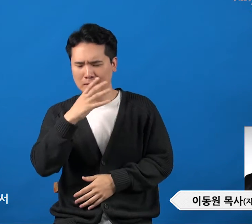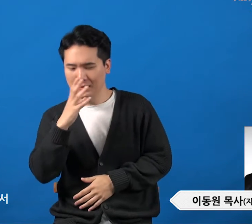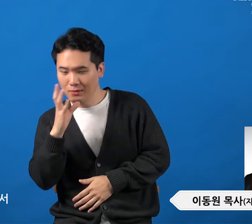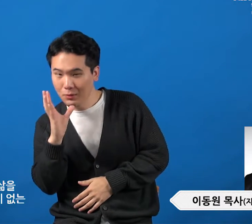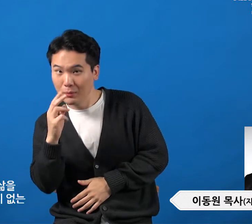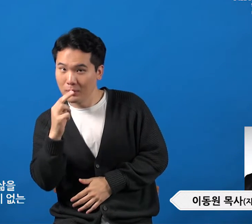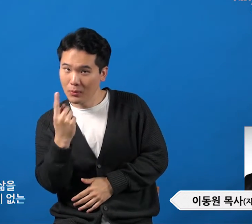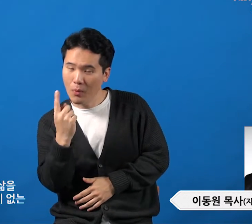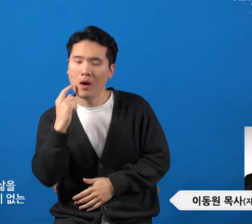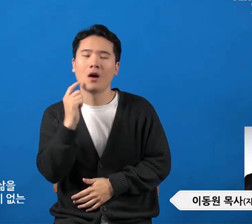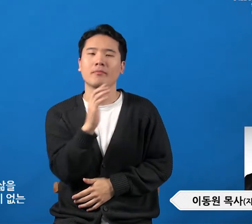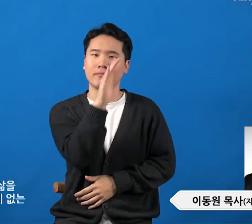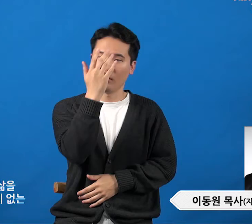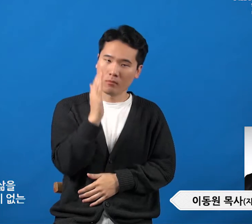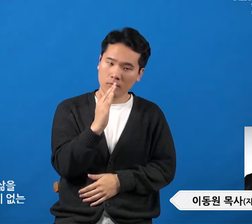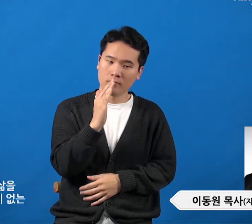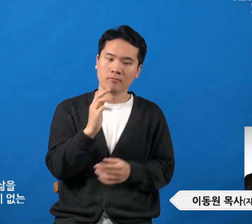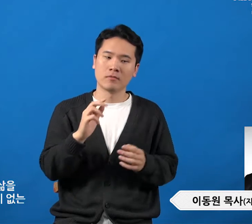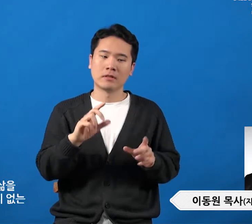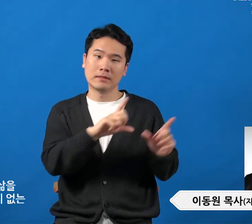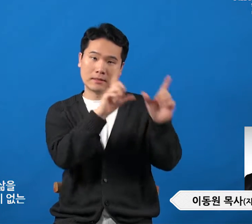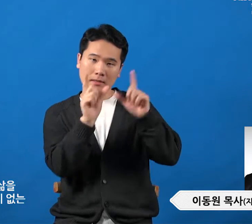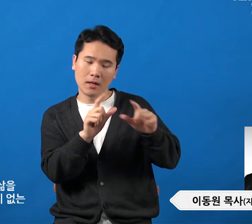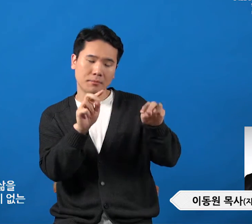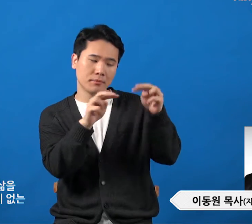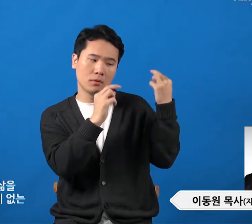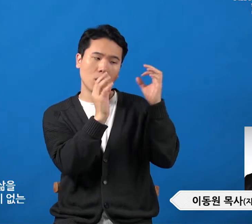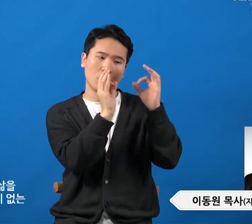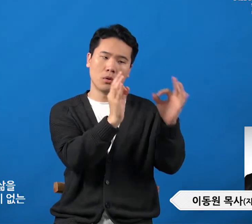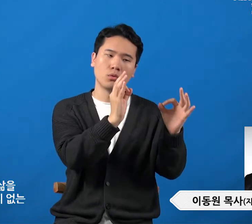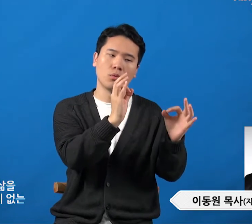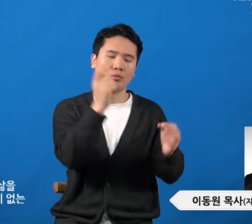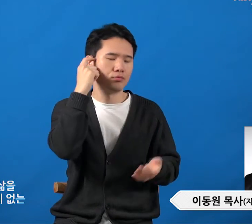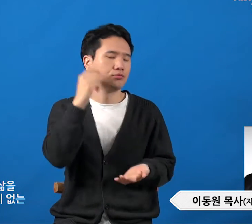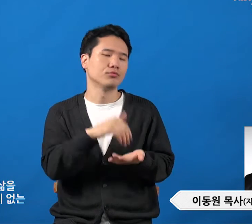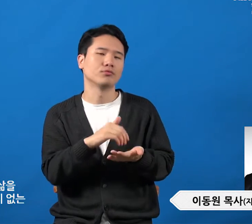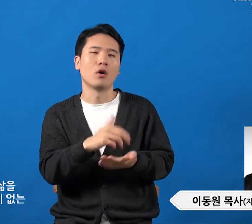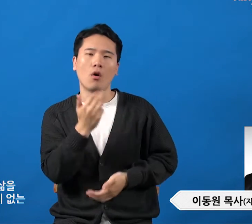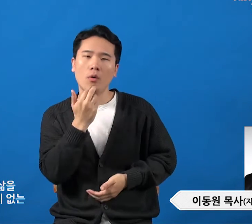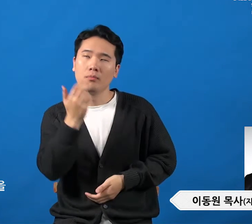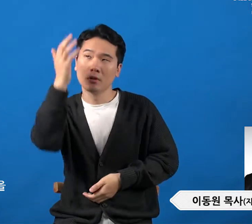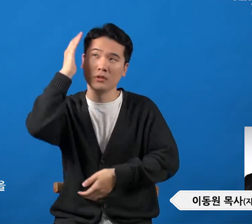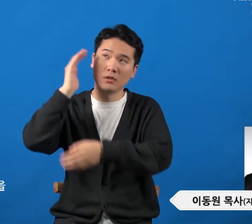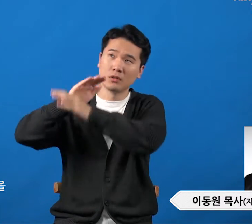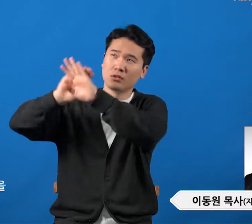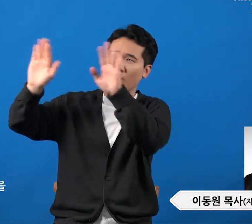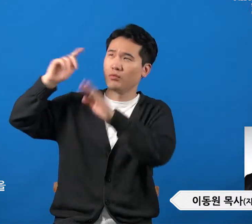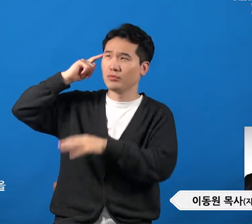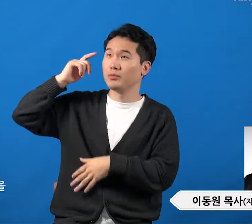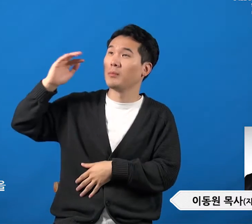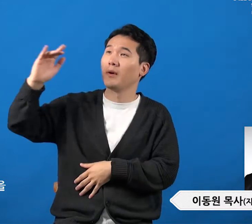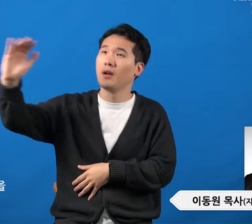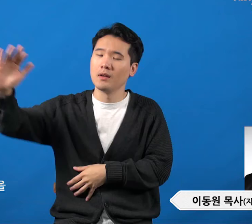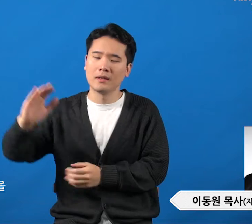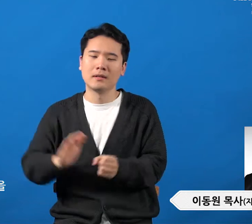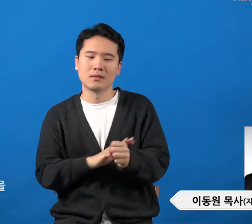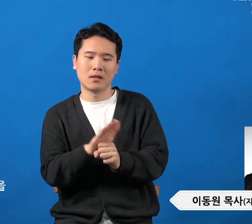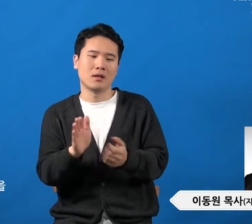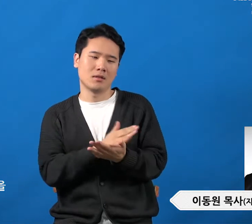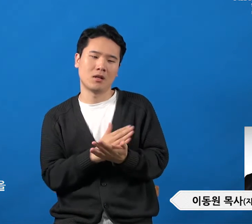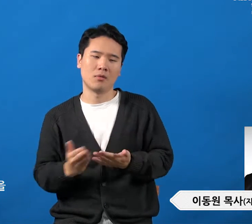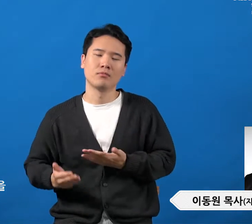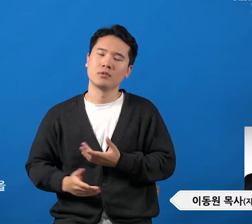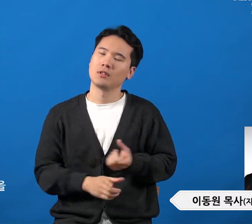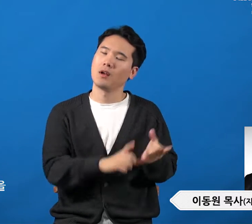늙어감조차 아름답고 삶을 뒤돌아보아도 후회함이 없는 천국을 소망하고 사랑을 나누며 살아가는